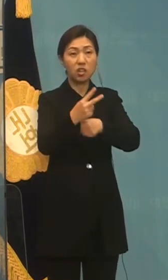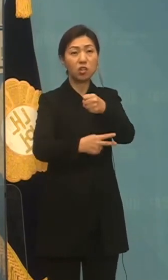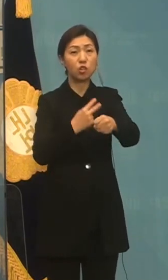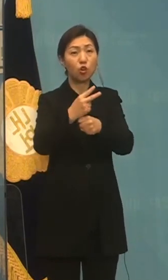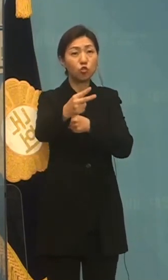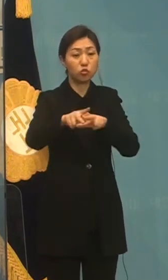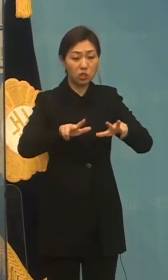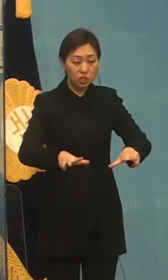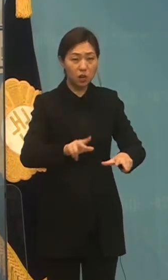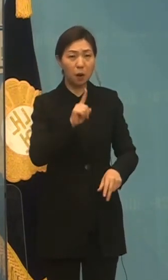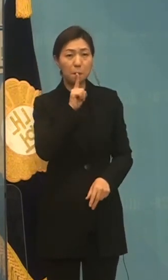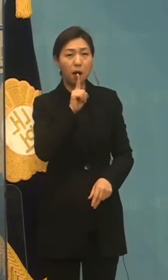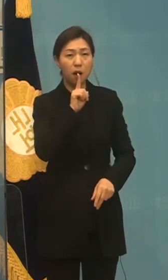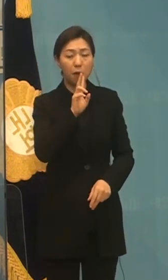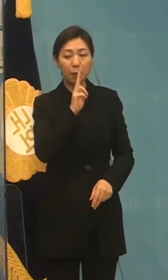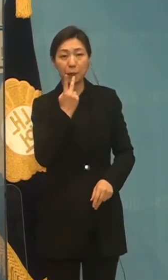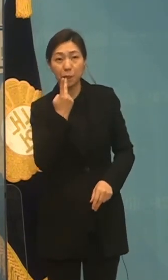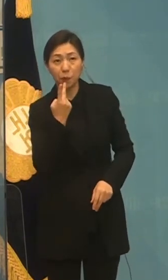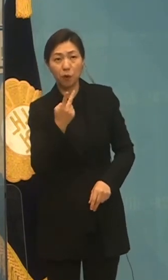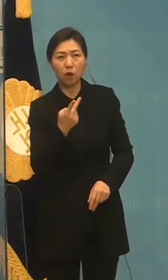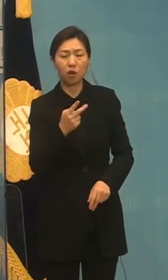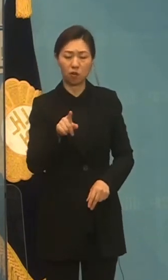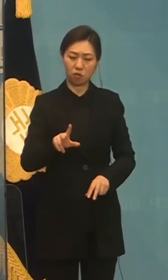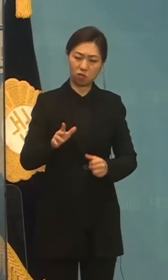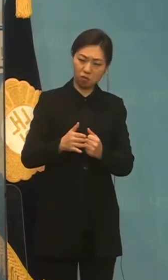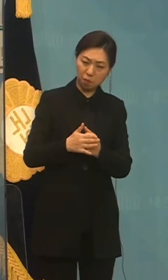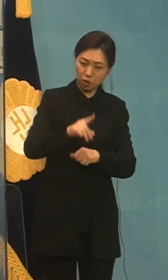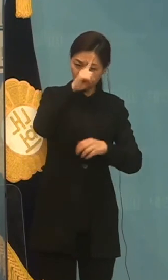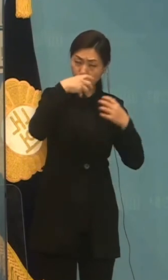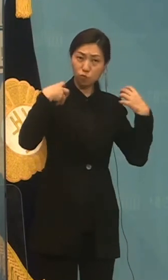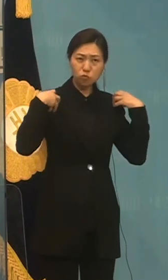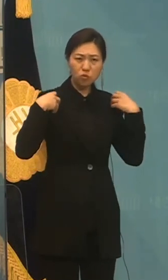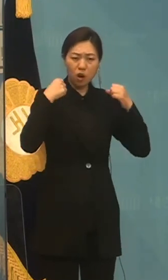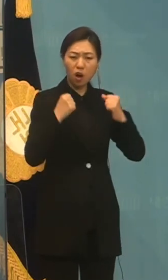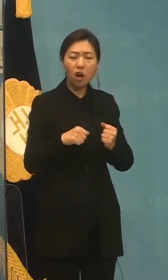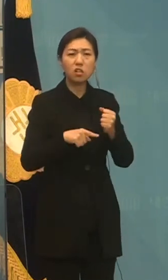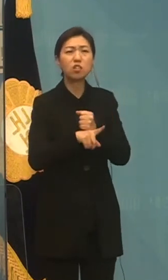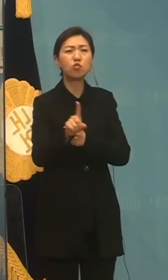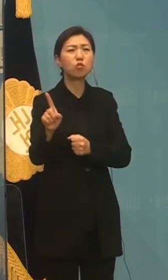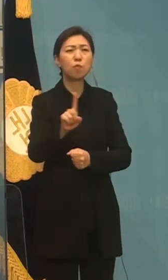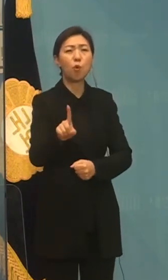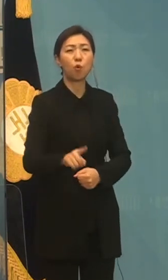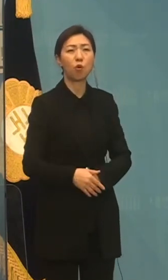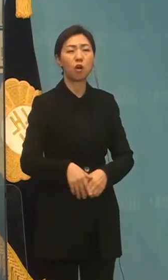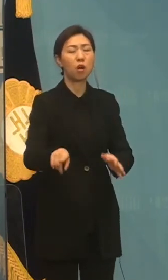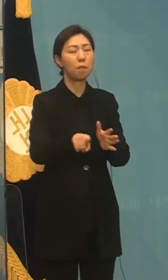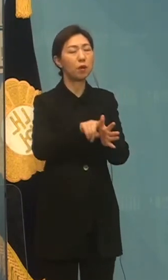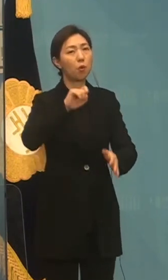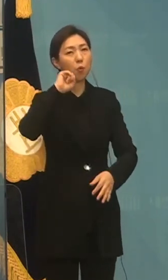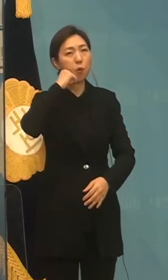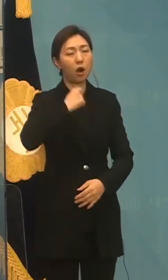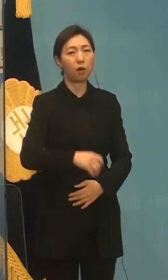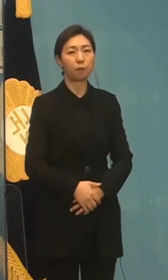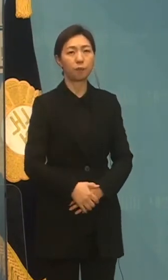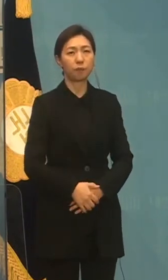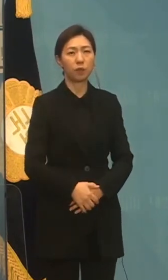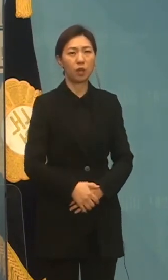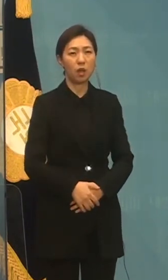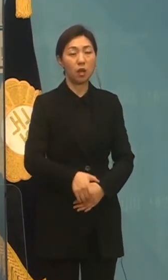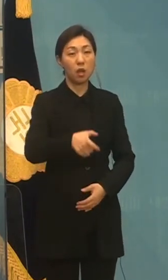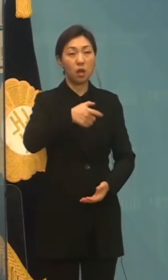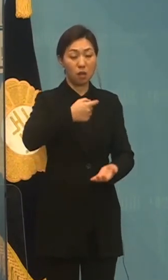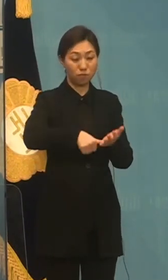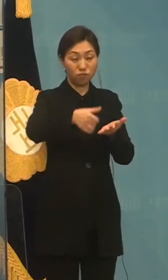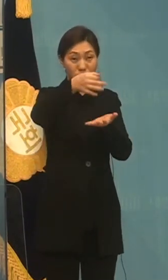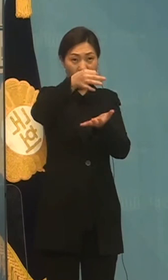전쟁 이유가 무엇인지 근본적인 논문을 하지 않을 수 없다. 정부는 더 이상 물가 안정이라는 개념으로 쌀값